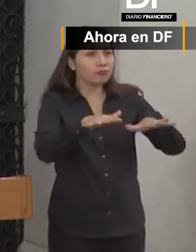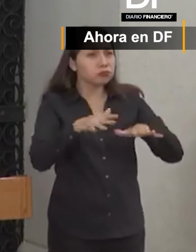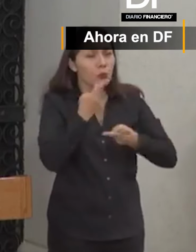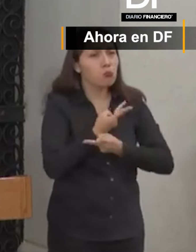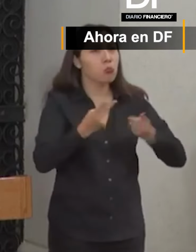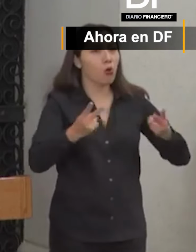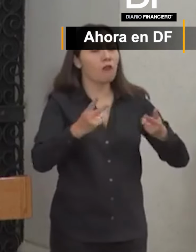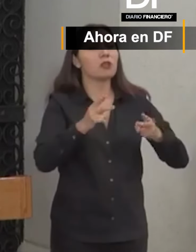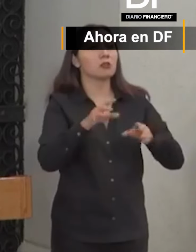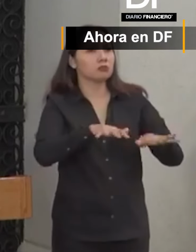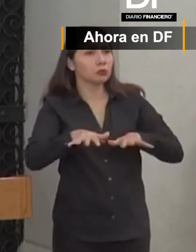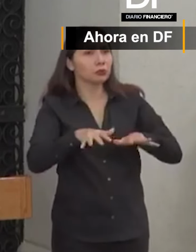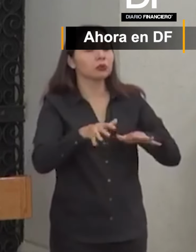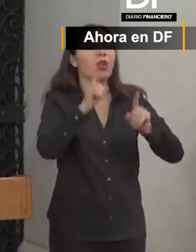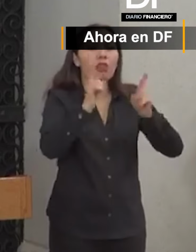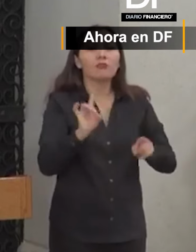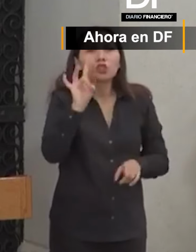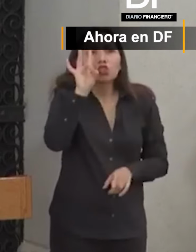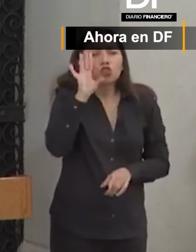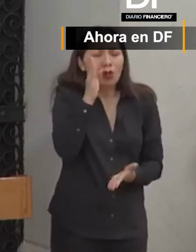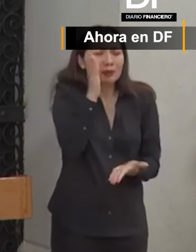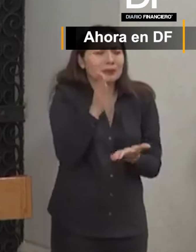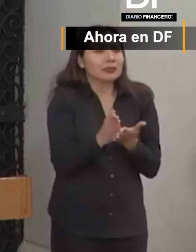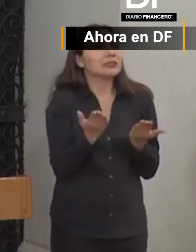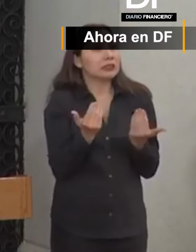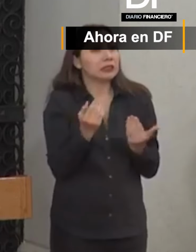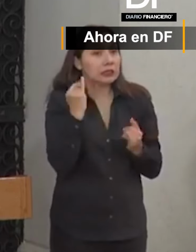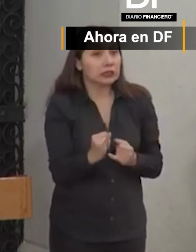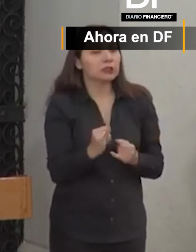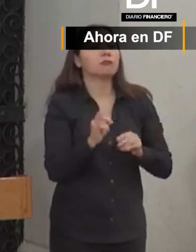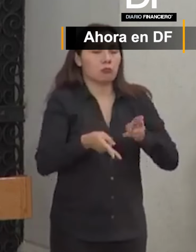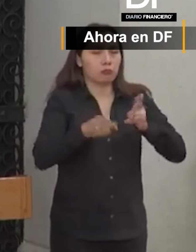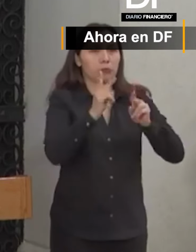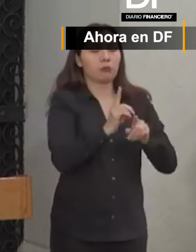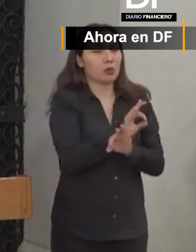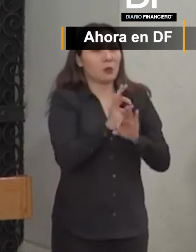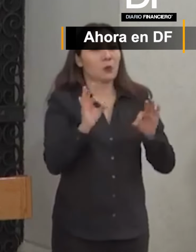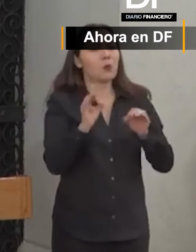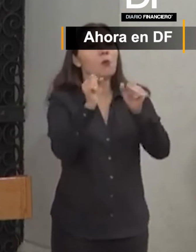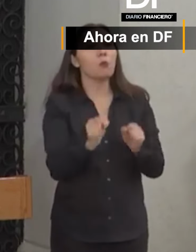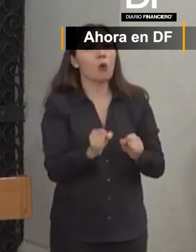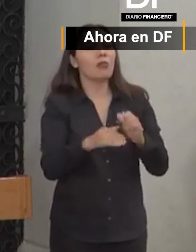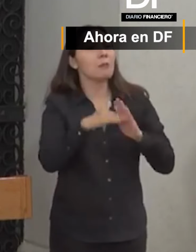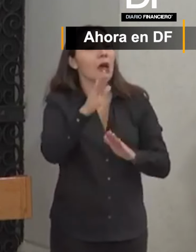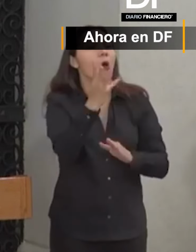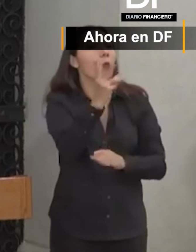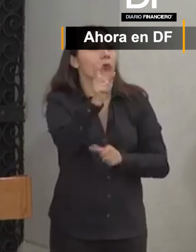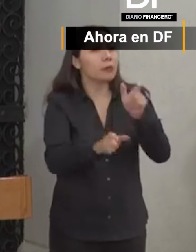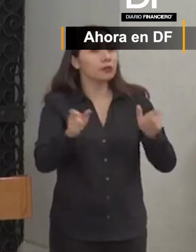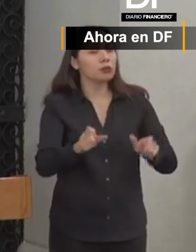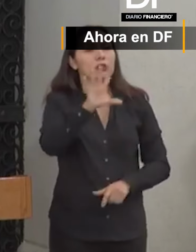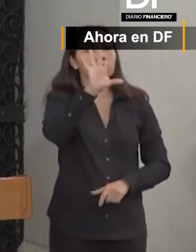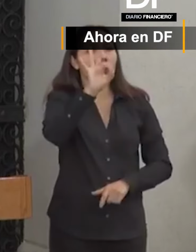que se realicen deberán ser solo las estrictamente necesarias y en ningún caso podrán superar el número